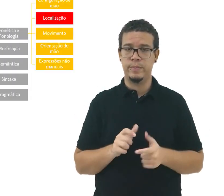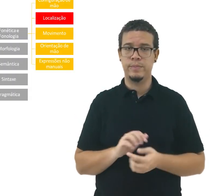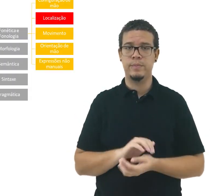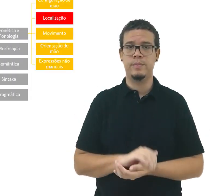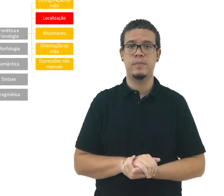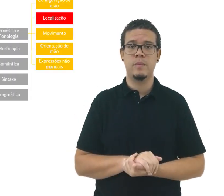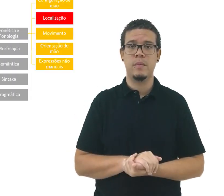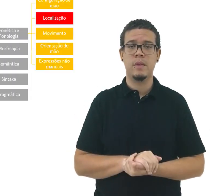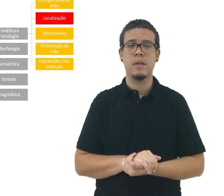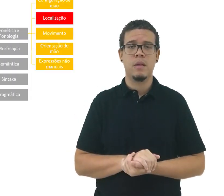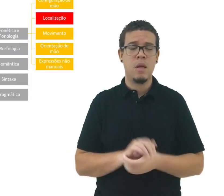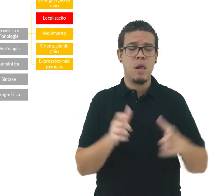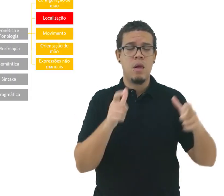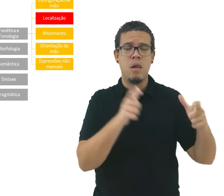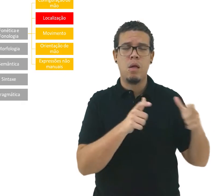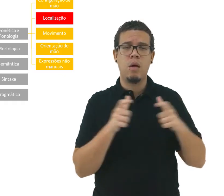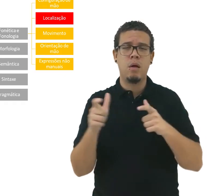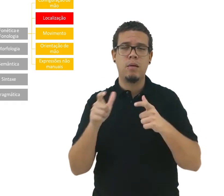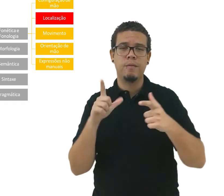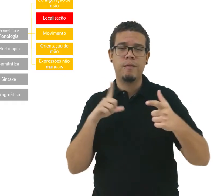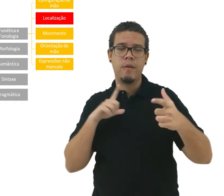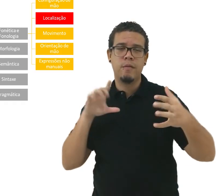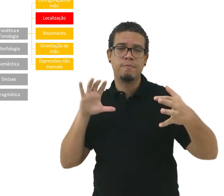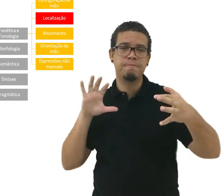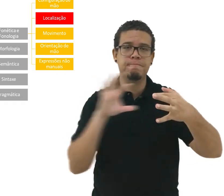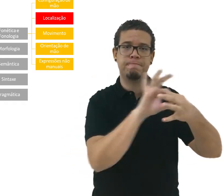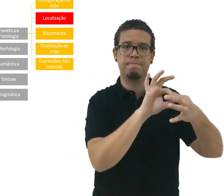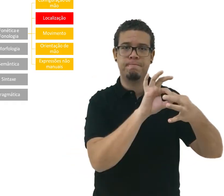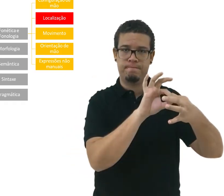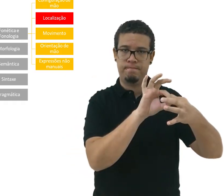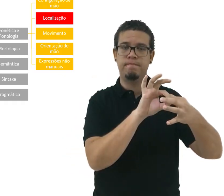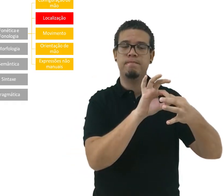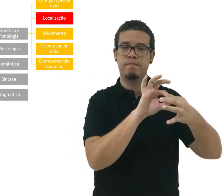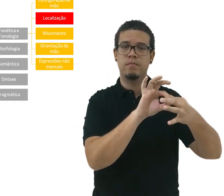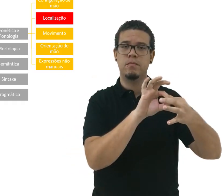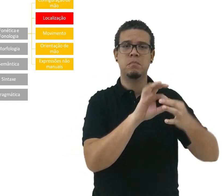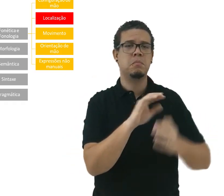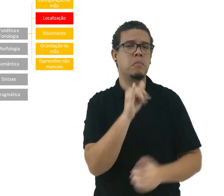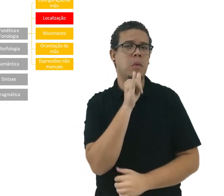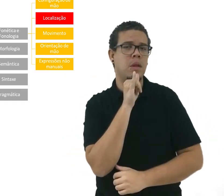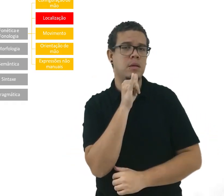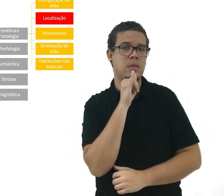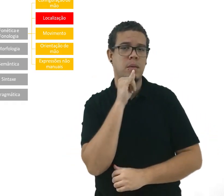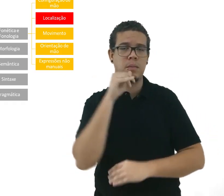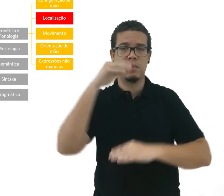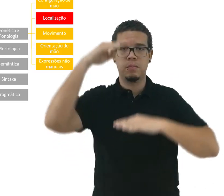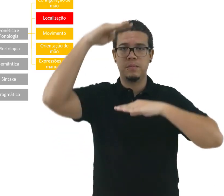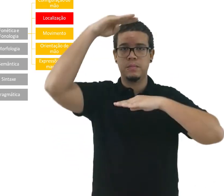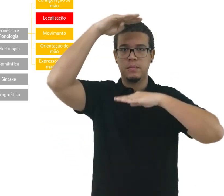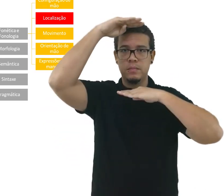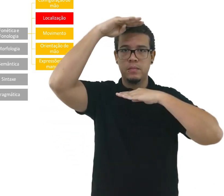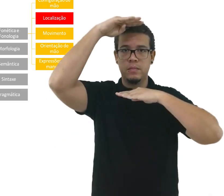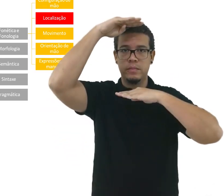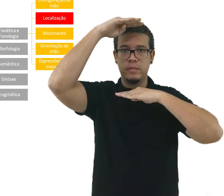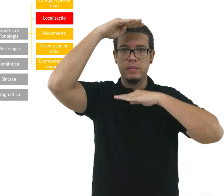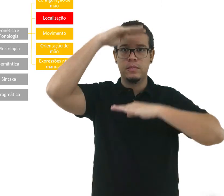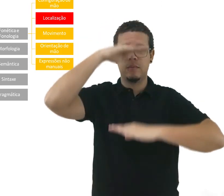Localização. A localização é o lugar onde eu produzo o meu sinal, como por exemplo, na